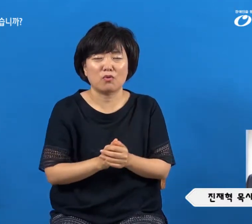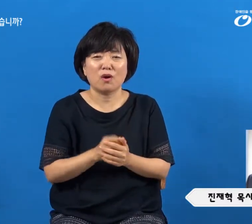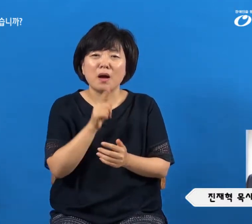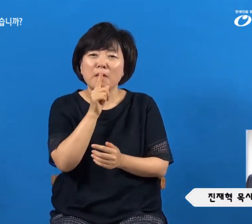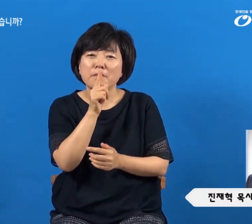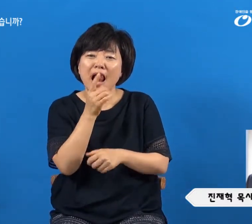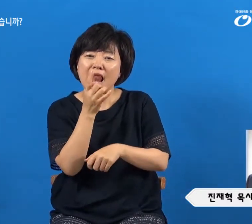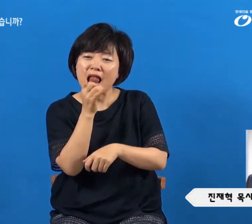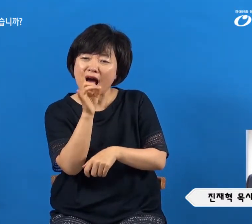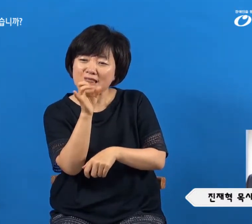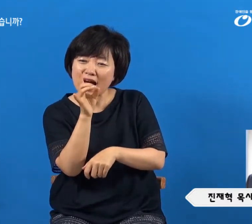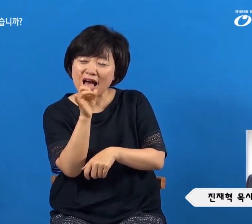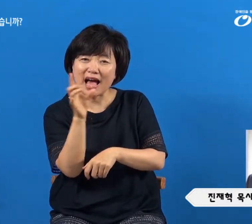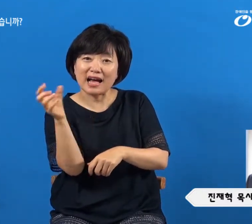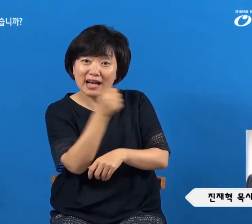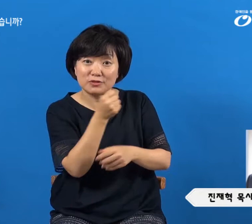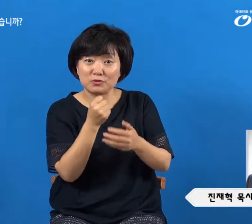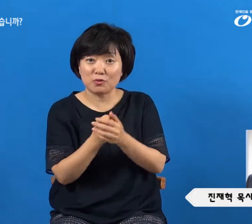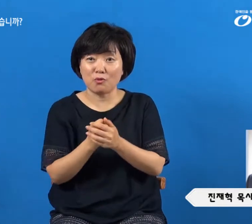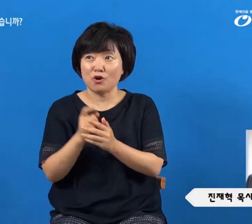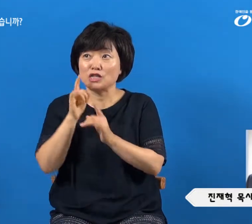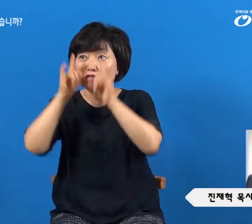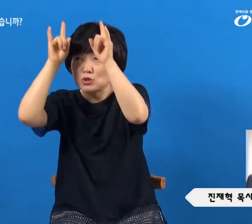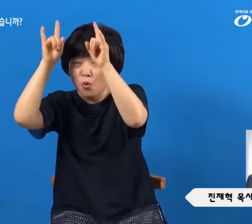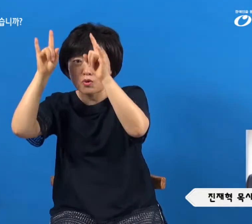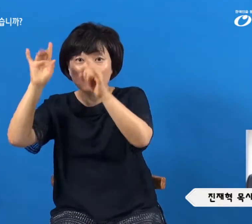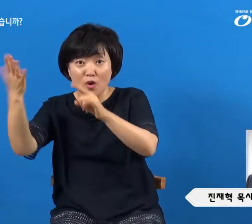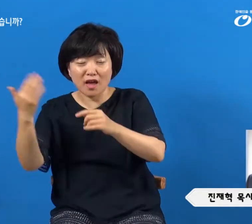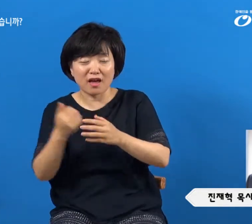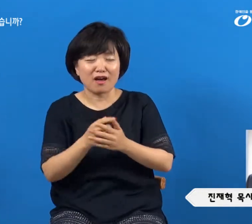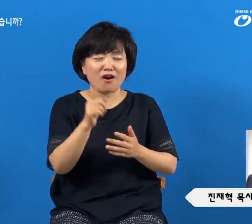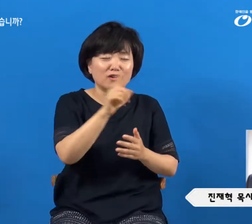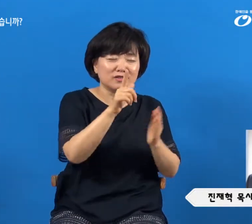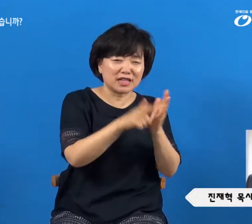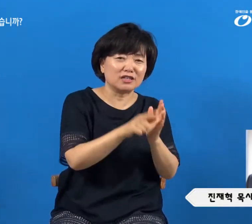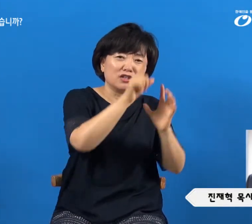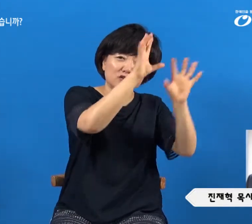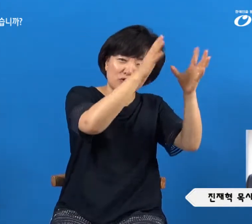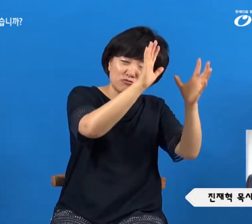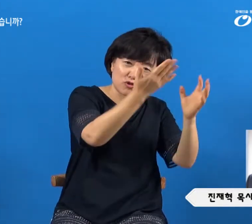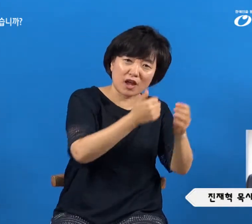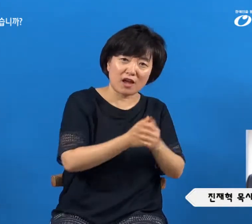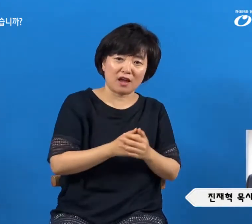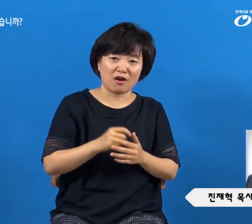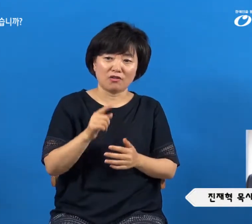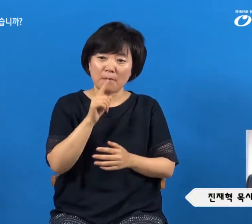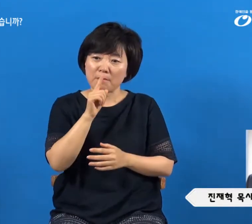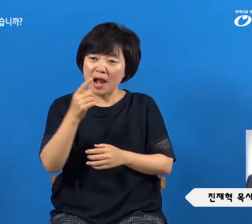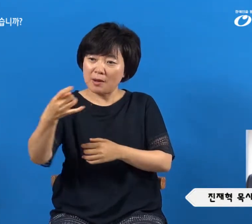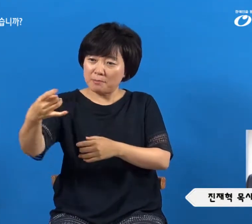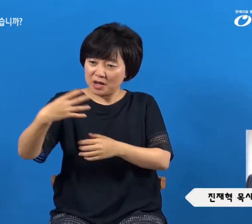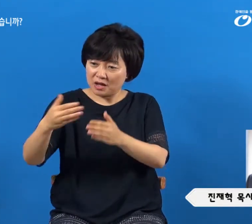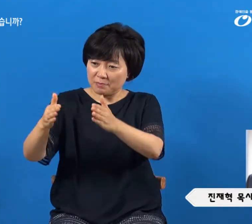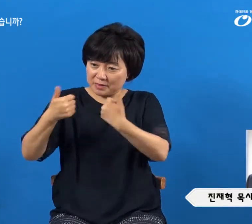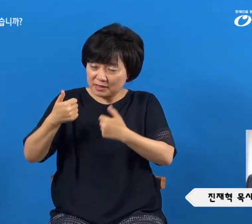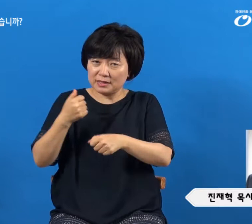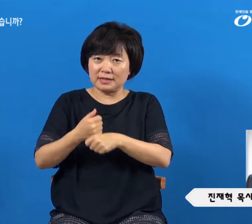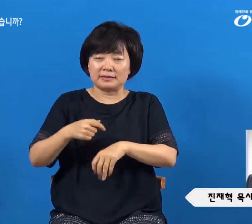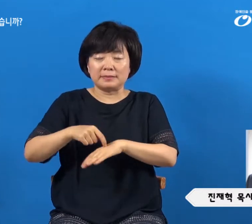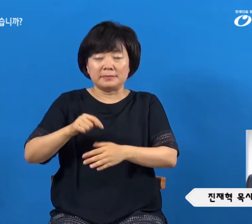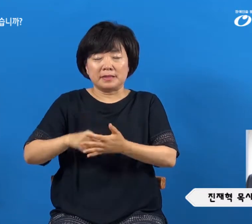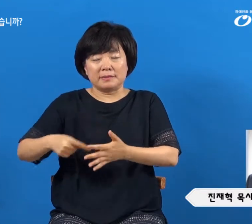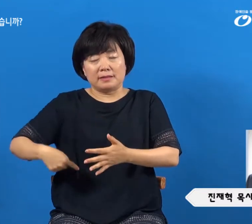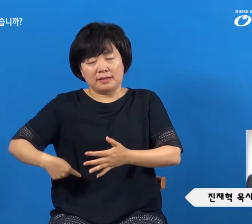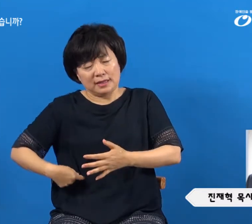천국을 경험하기도 합니다. 말 한마디에 날카로운 비수가 돼서 우리의 심장을 찌르는가 하면 말